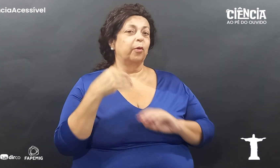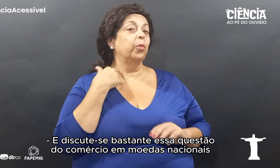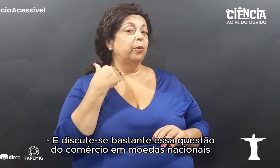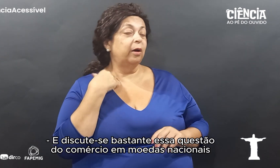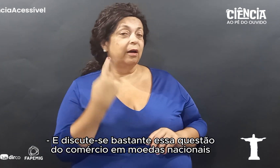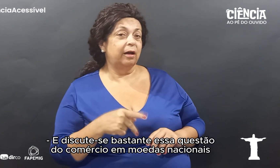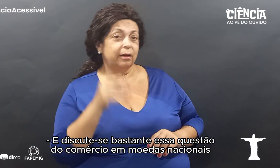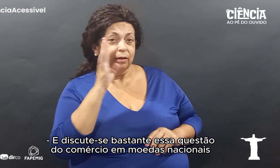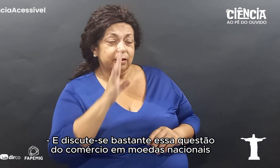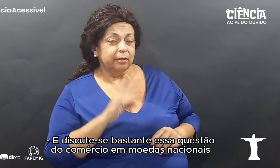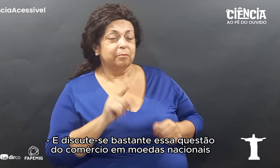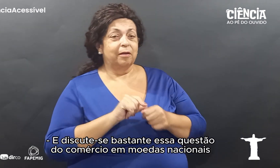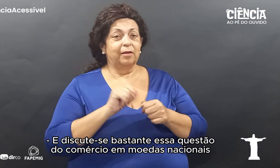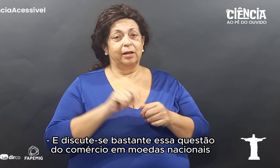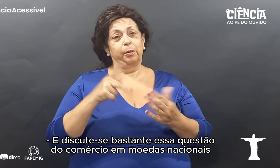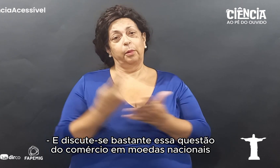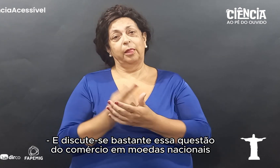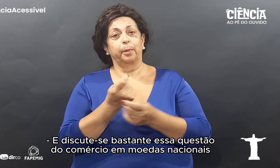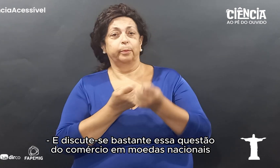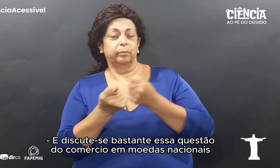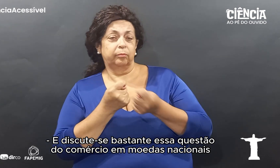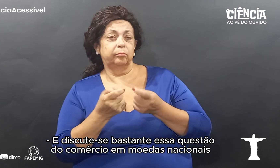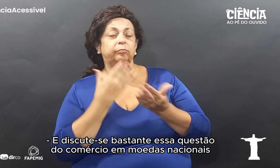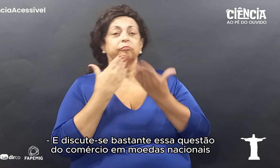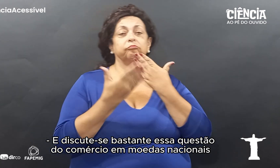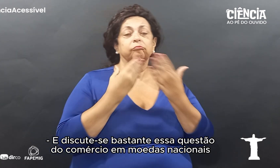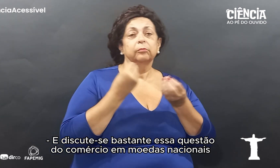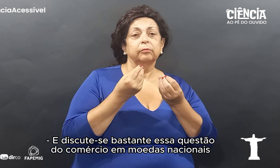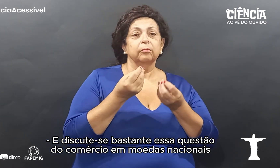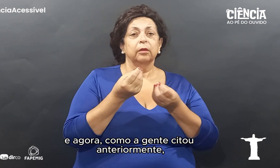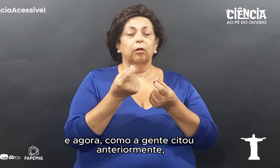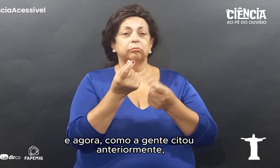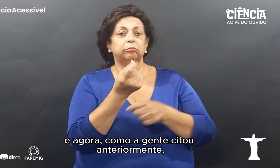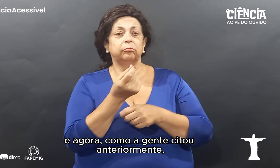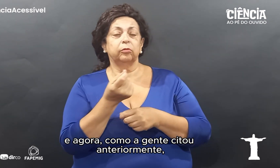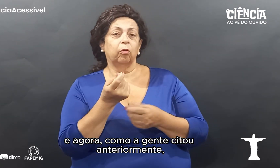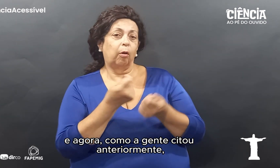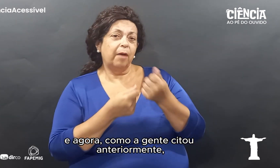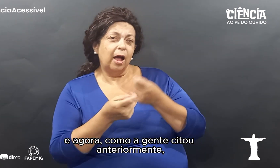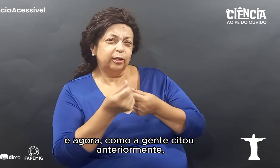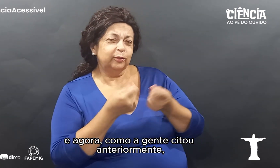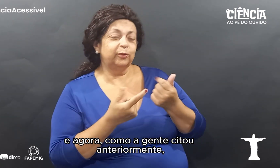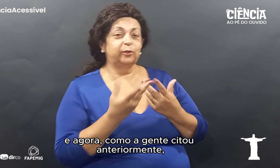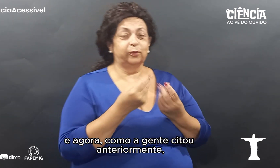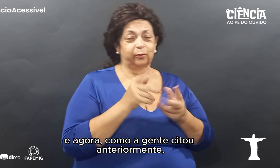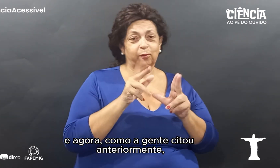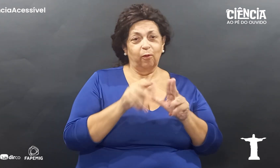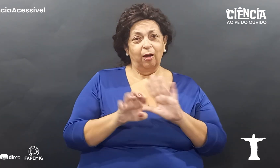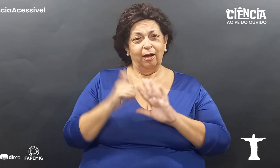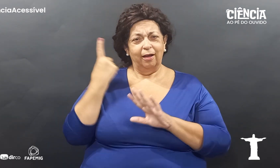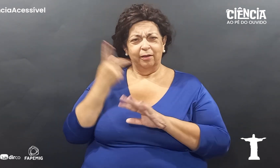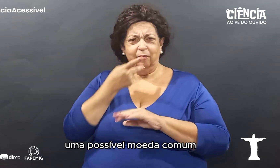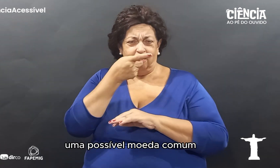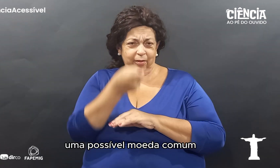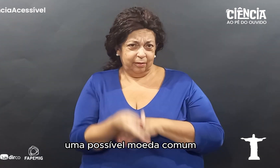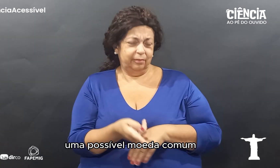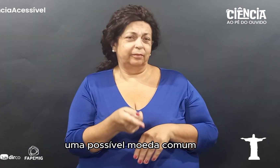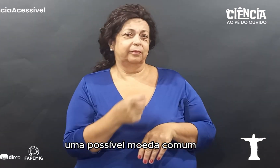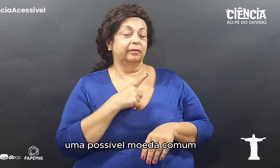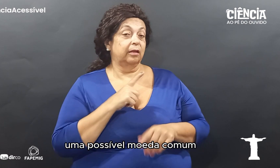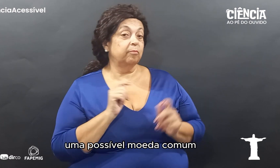negociações. E discute-se bastante essa questão do comércio em moedas nacionais e agora, como a gente citou anteriormente,